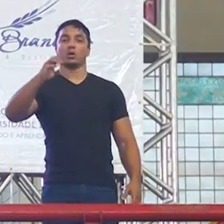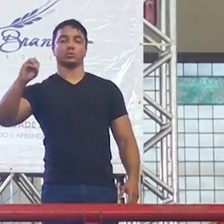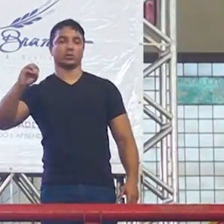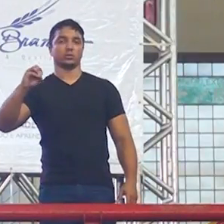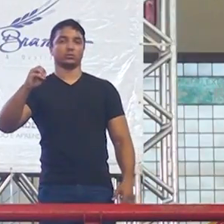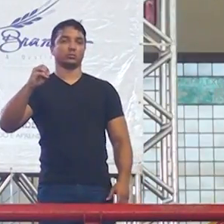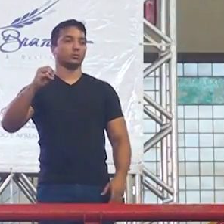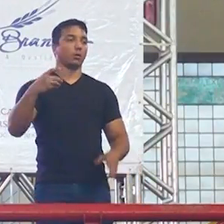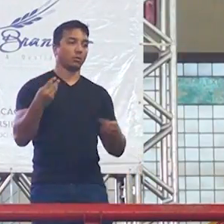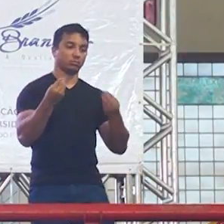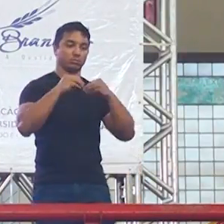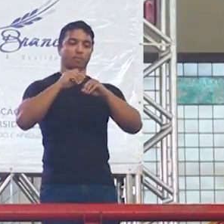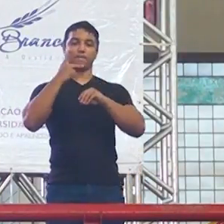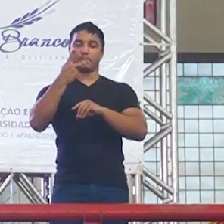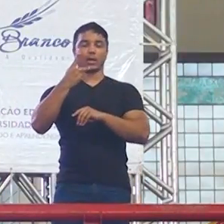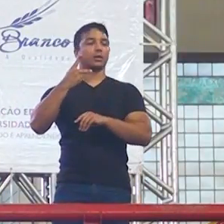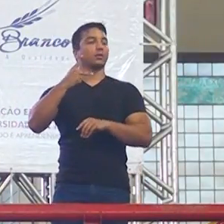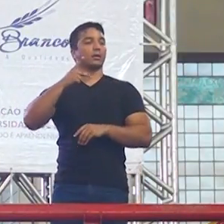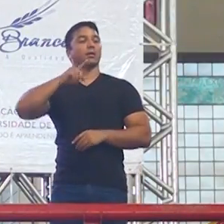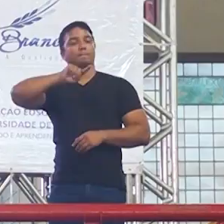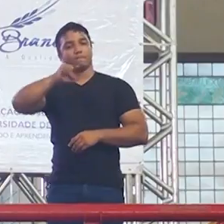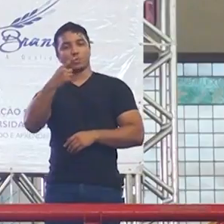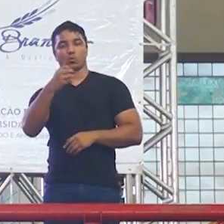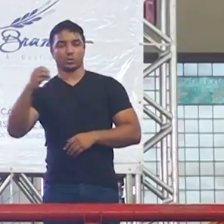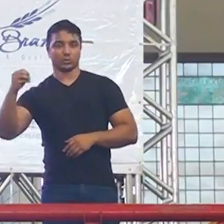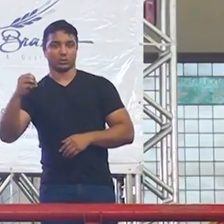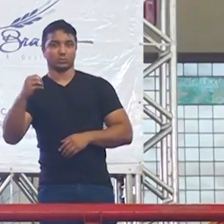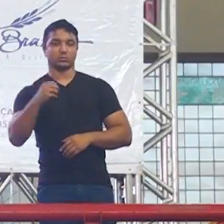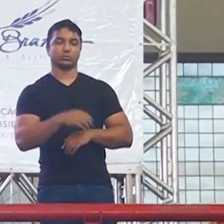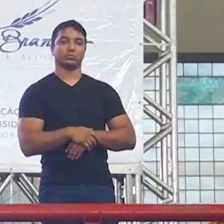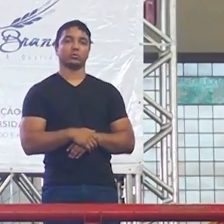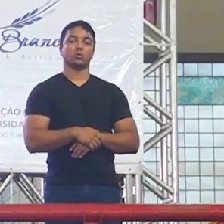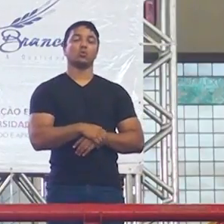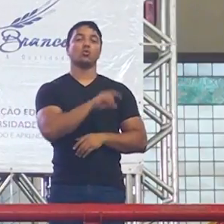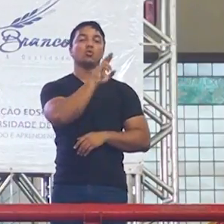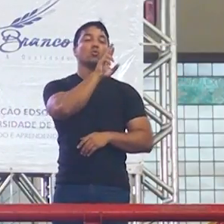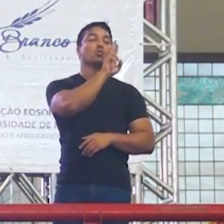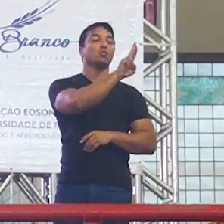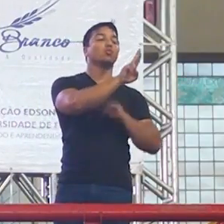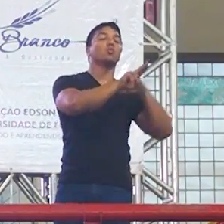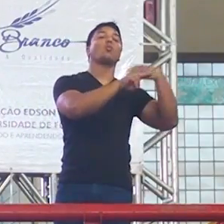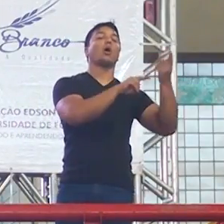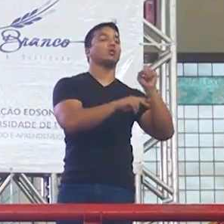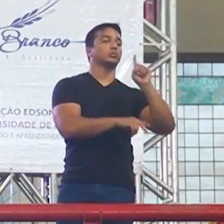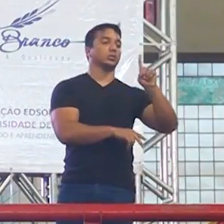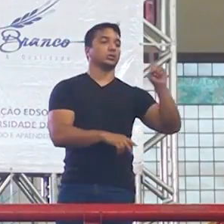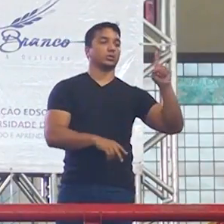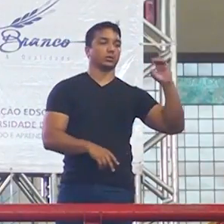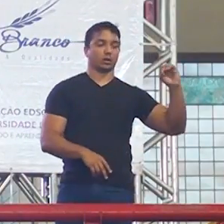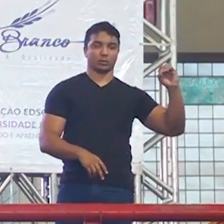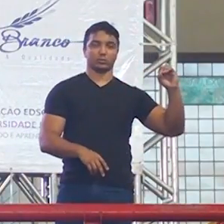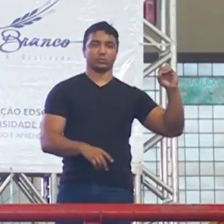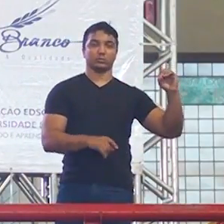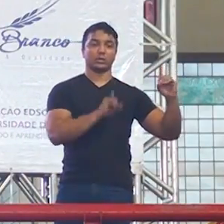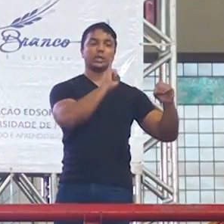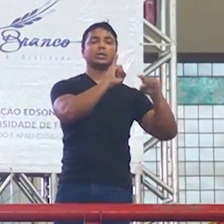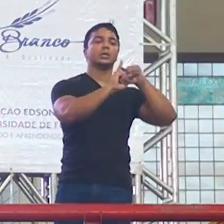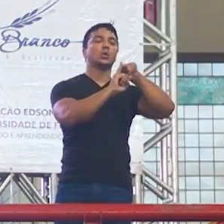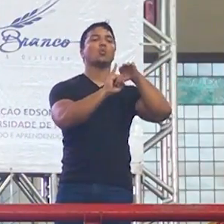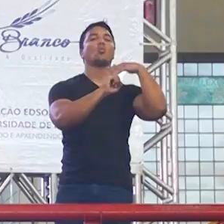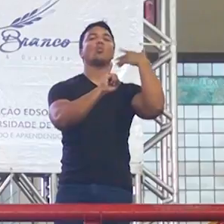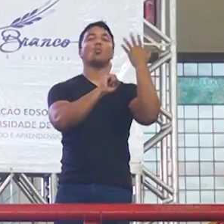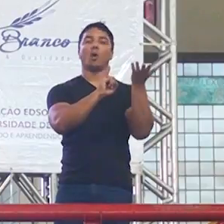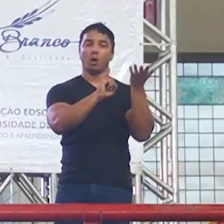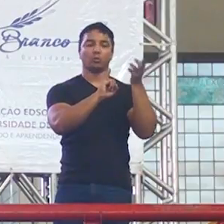P é 1.400. Quanto é a DDP? O U, 110 volts. Você vai achar o I que o ferro de